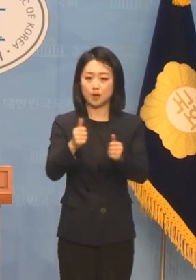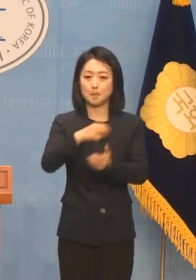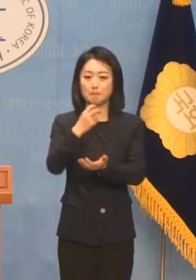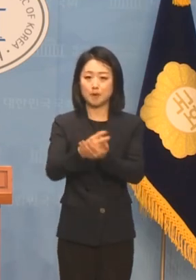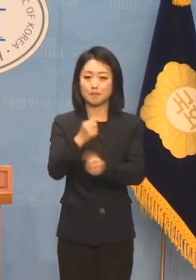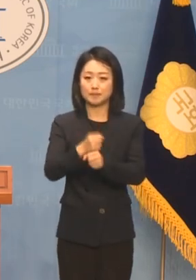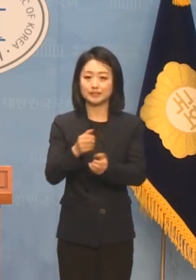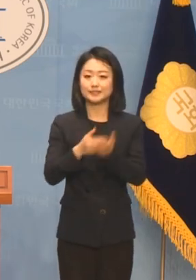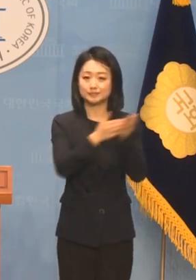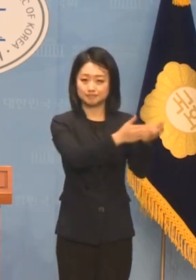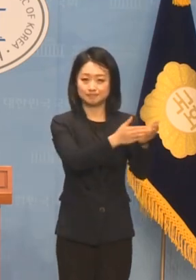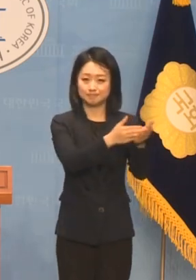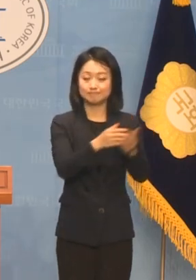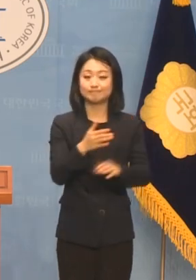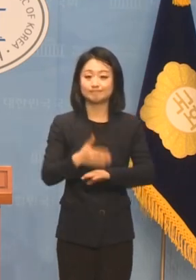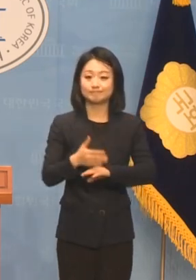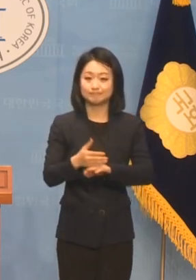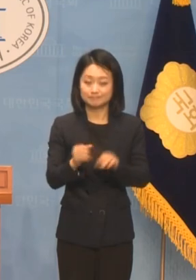고맙습니다.